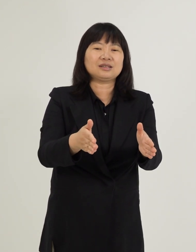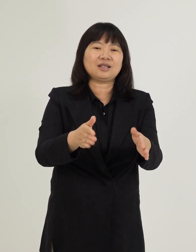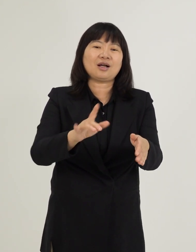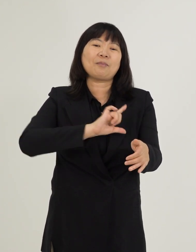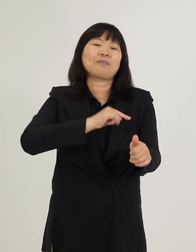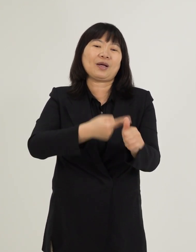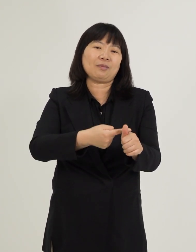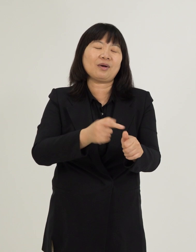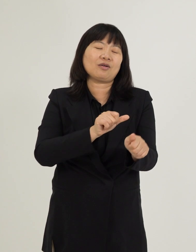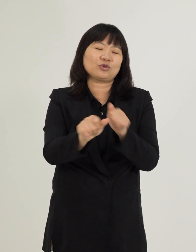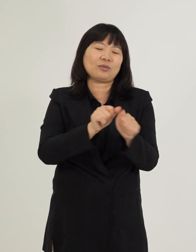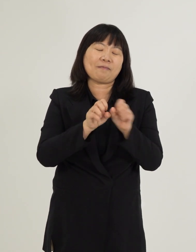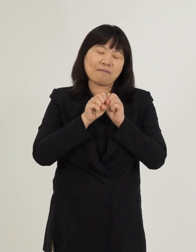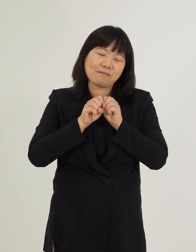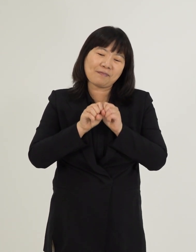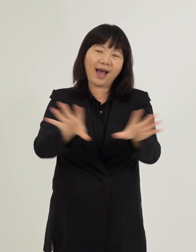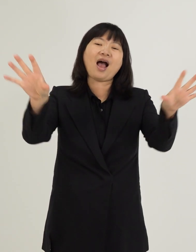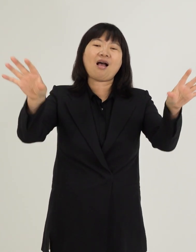주로